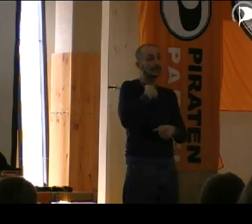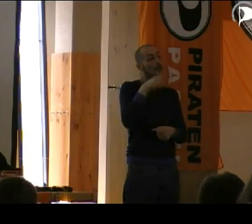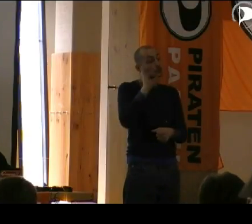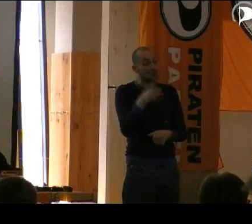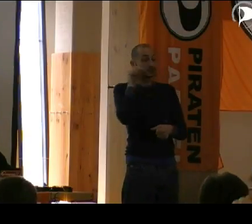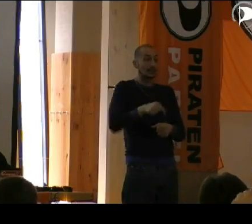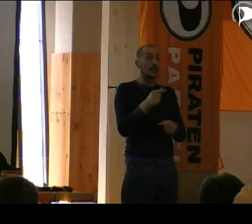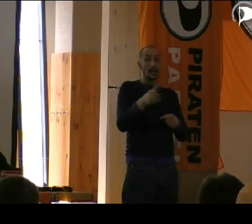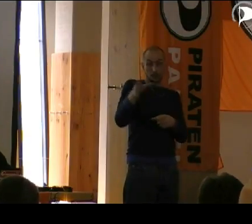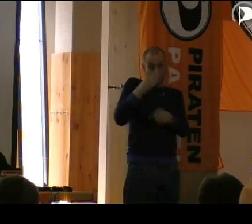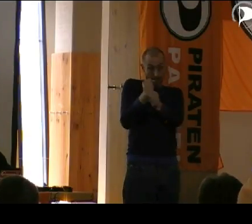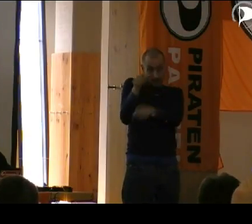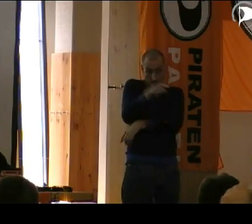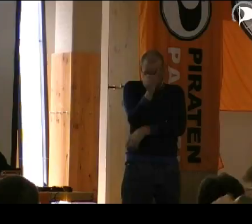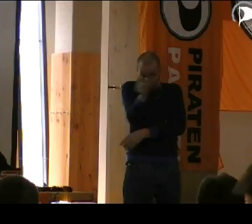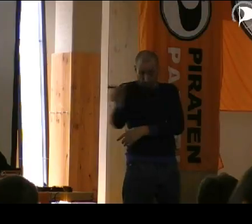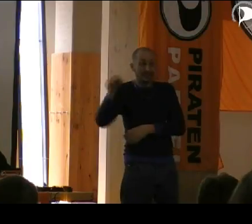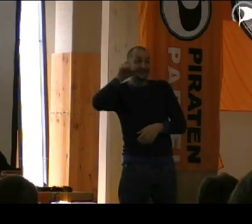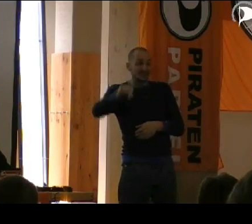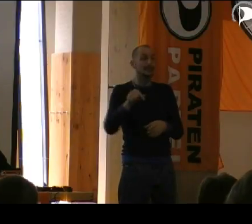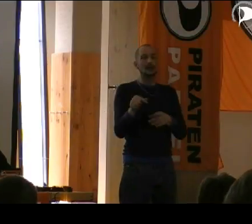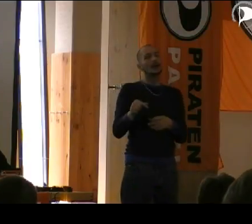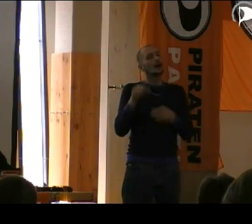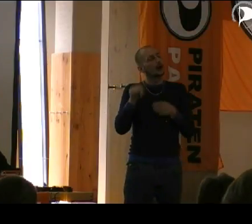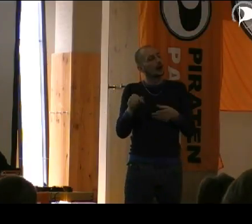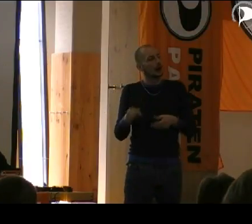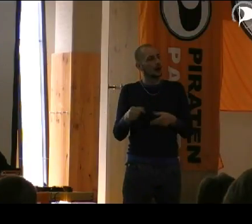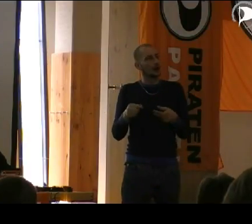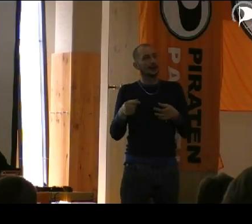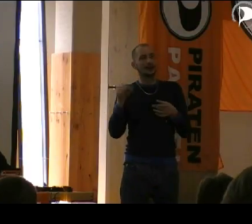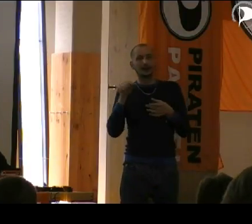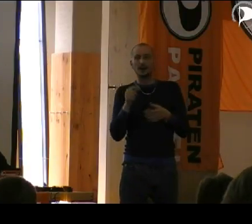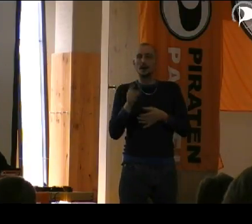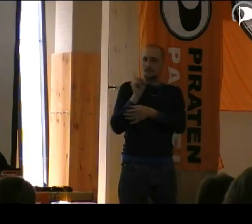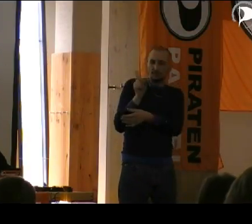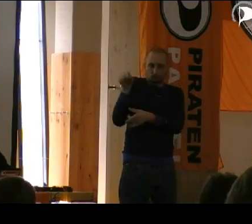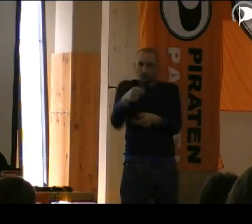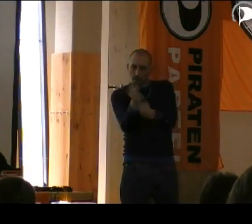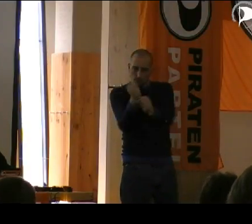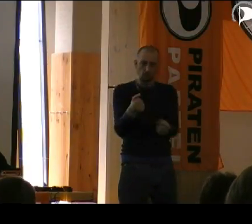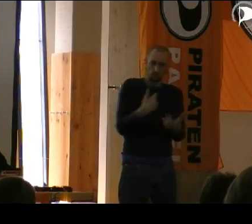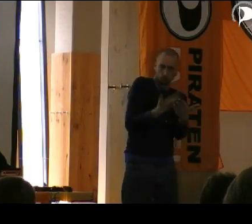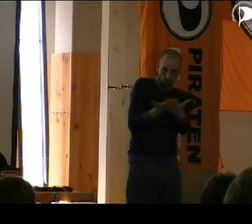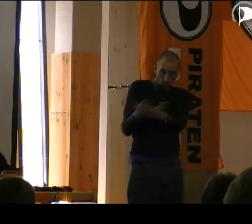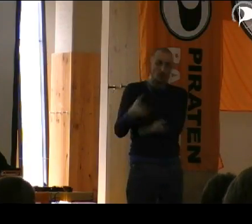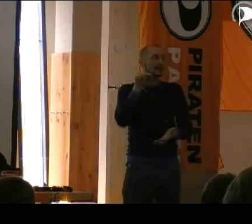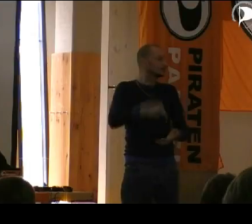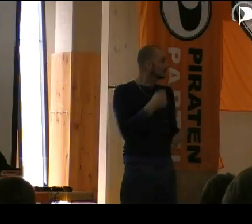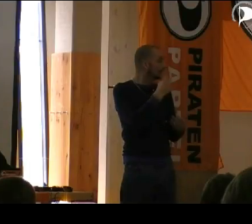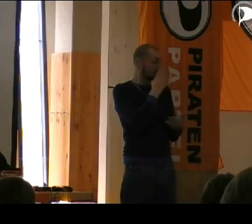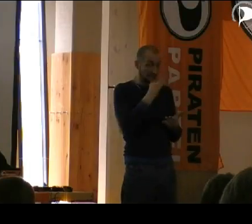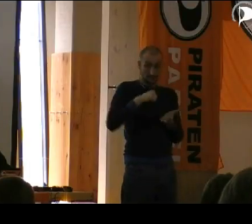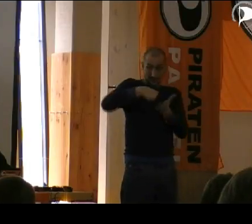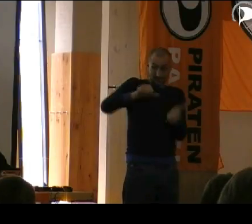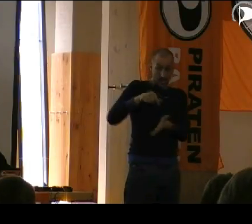uhr aber ich stelle mich trotzdem selbst sich so ein stück dazu da dass wenn hier jemand dafür bezahlt oder zur verfügung